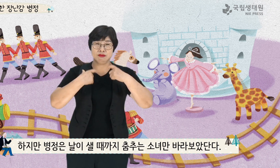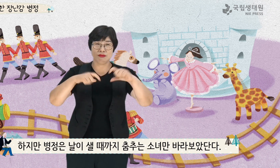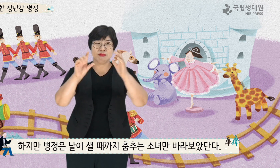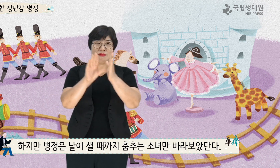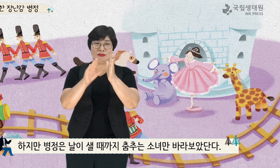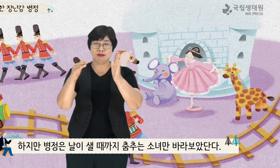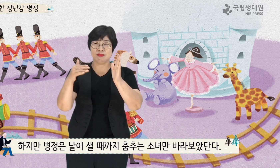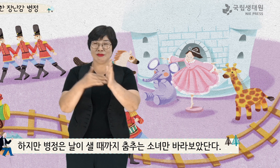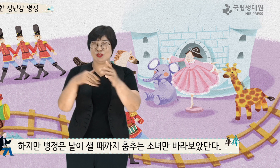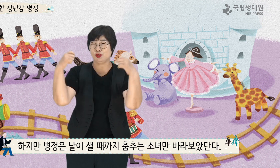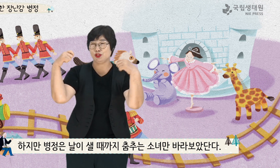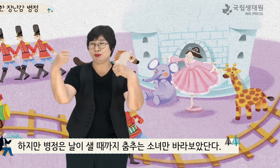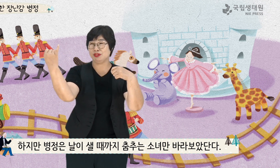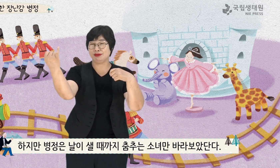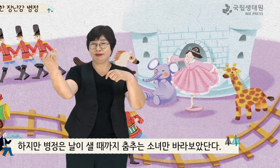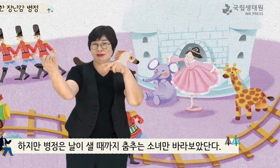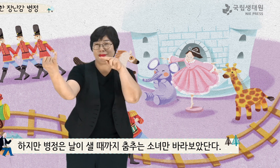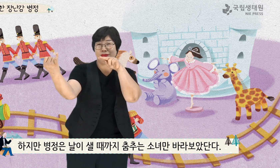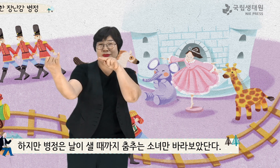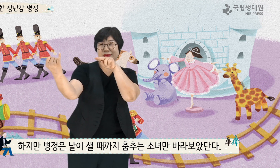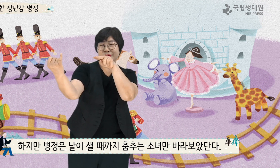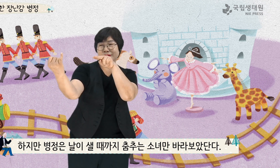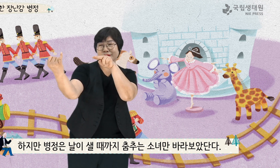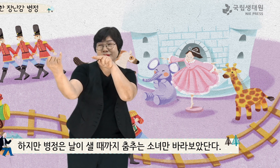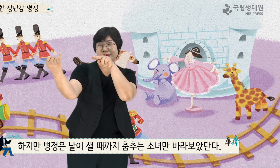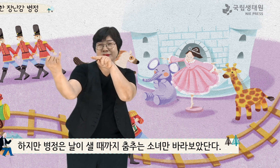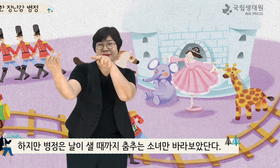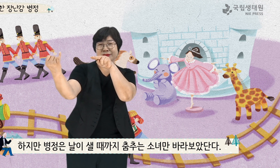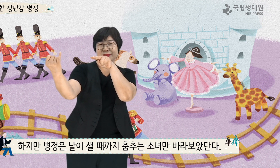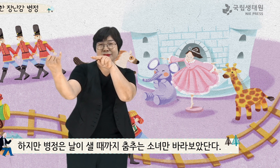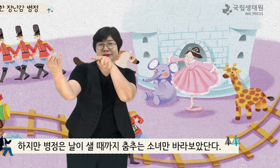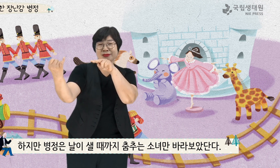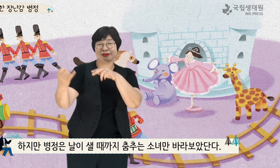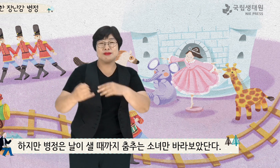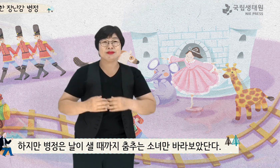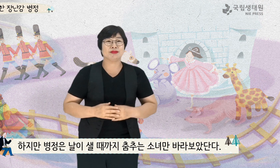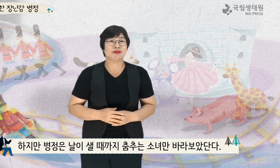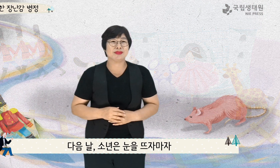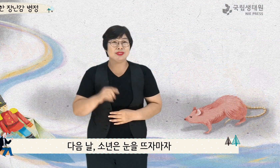셀 때까지 춤추는 소녀만 바라보았단다.